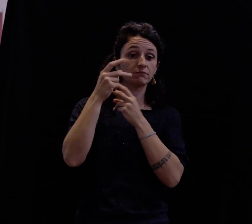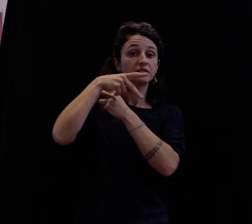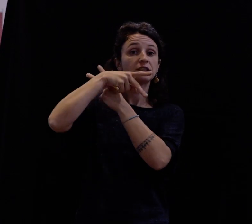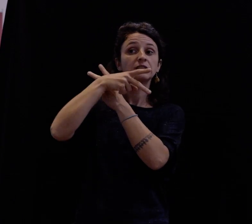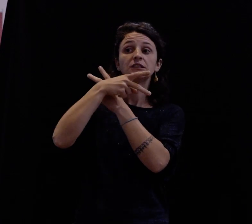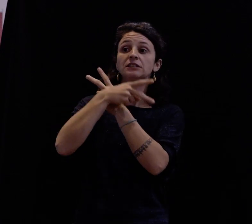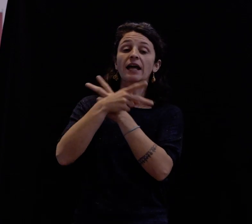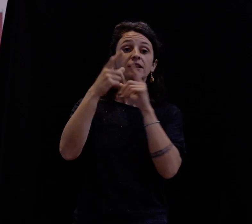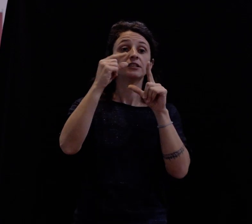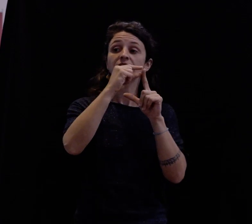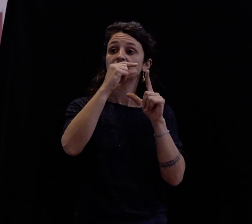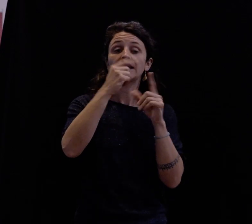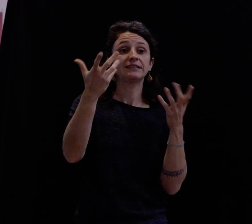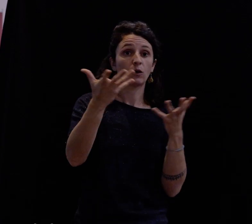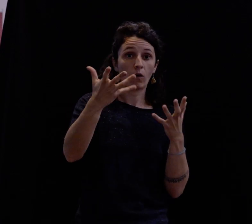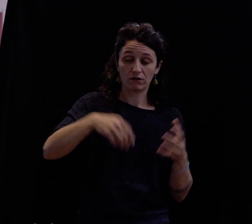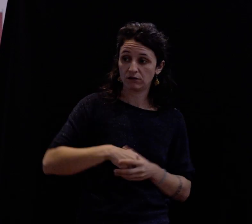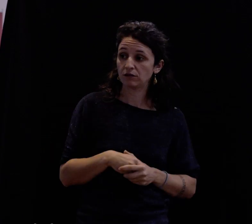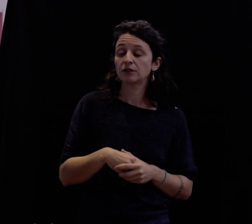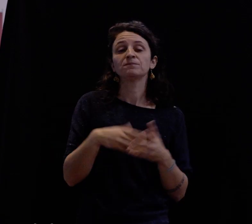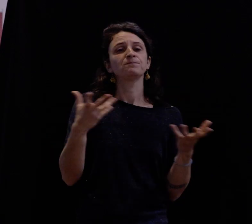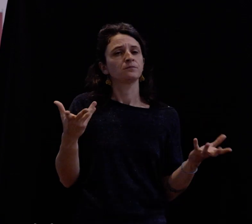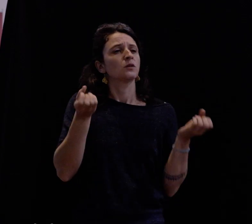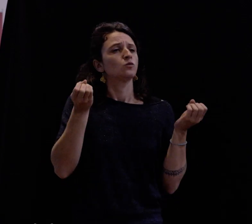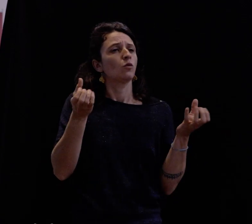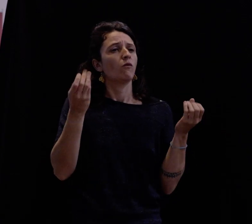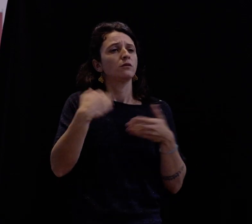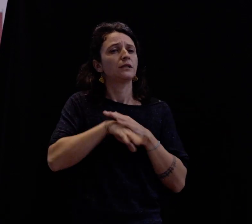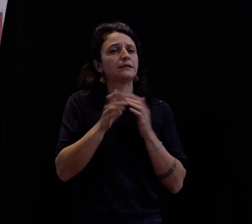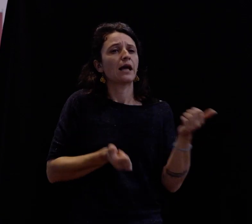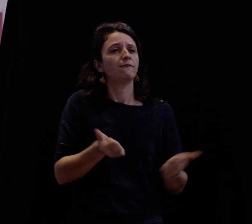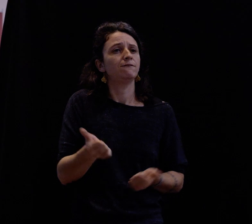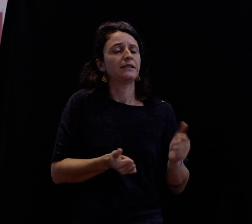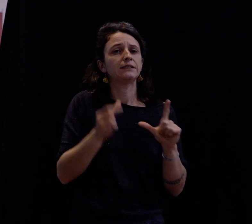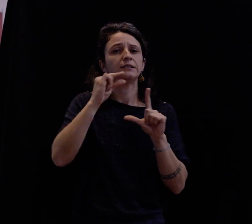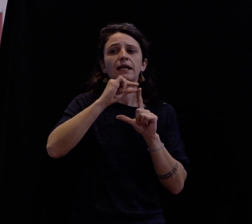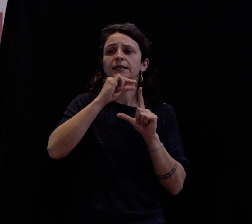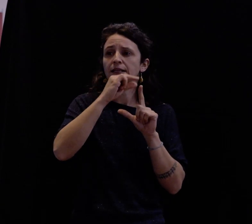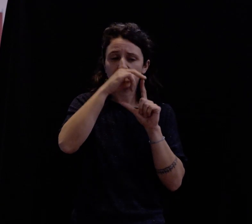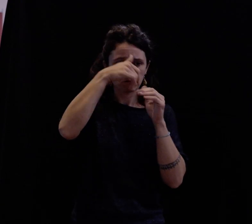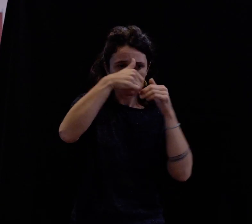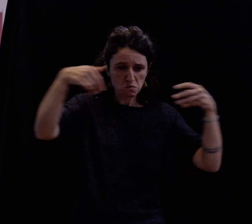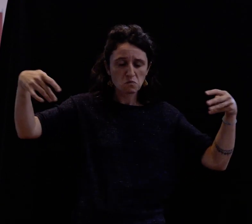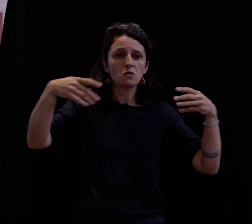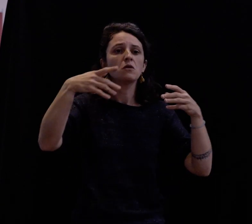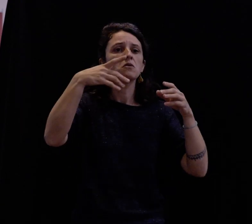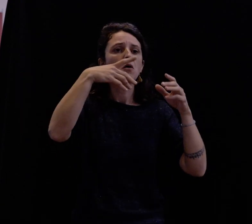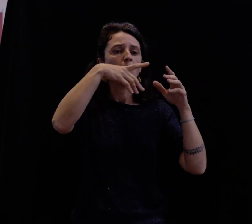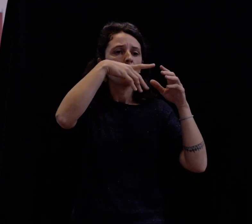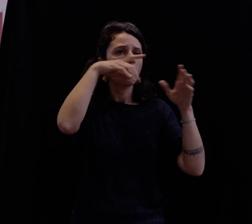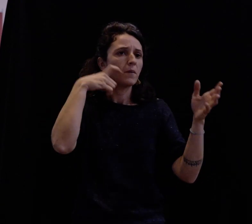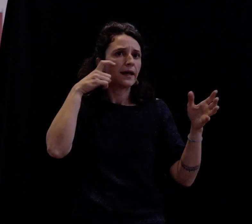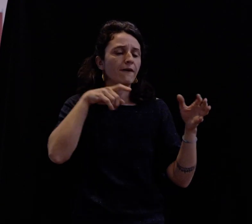fait une comparaison assez classique dans les services de génétique où on va comparer les cellules. Donc les cellules, c'est ce qui constitue notre corps. On a